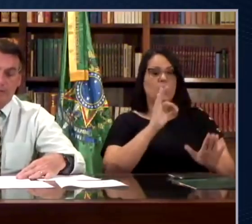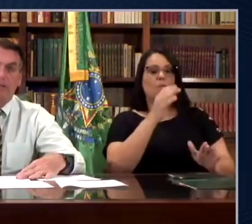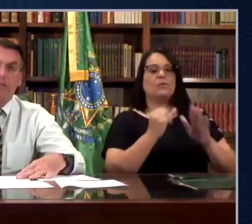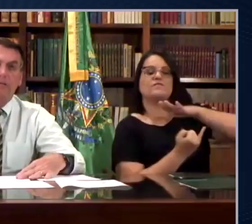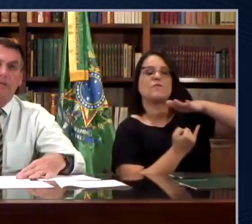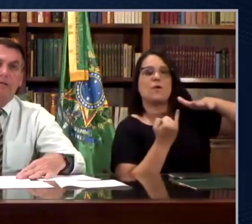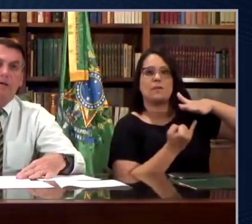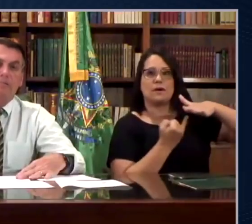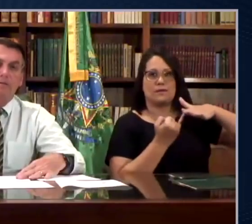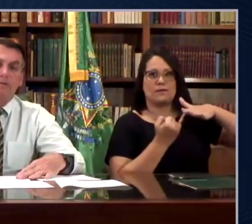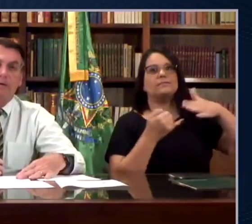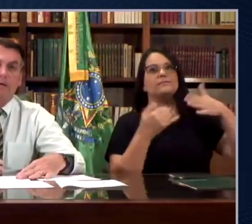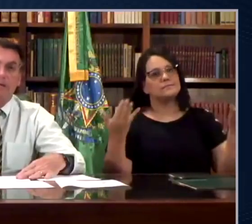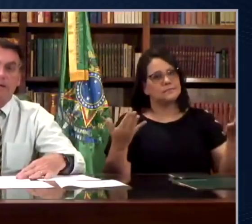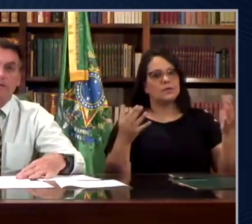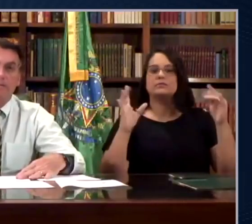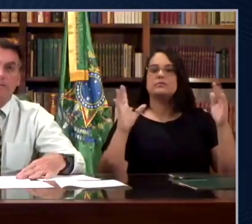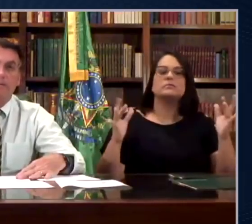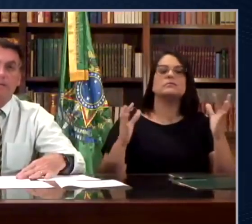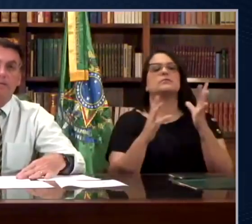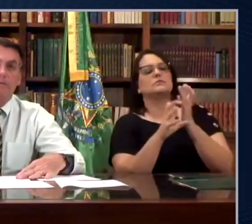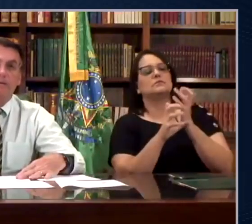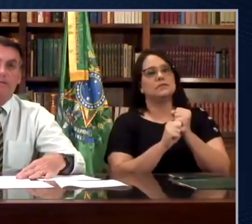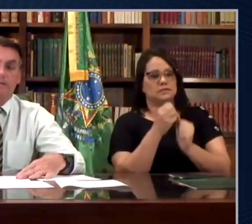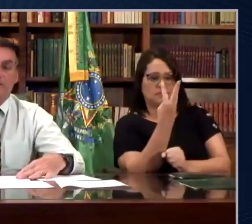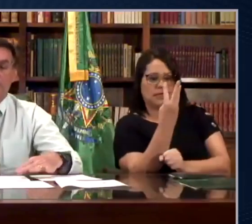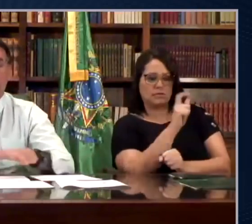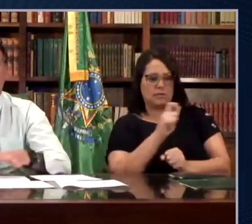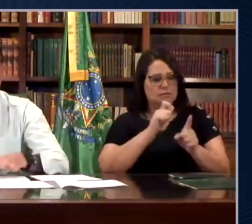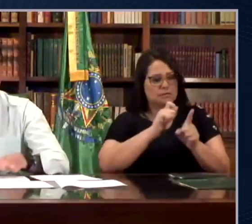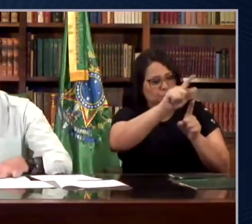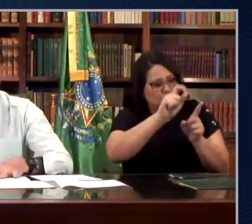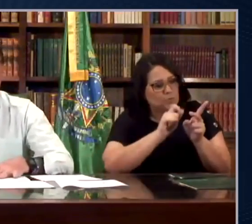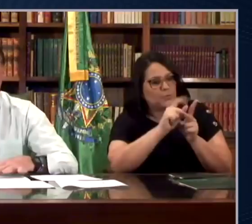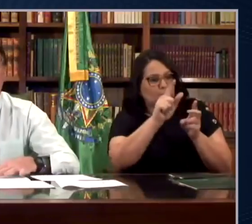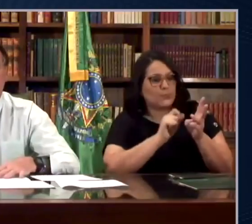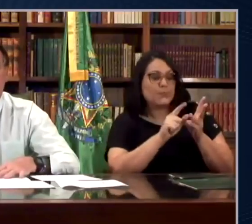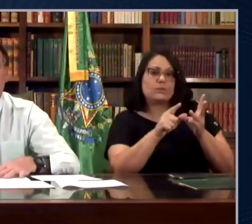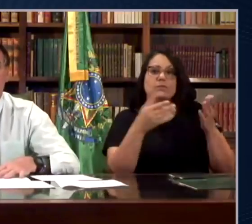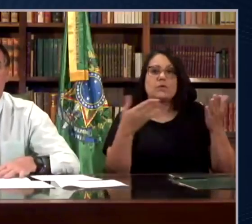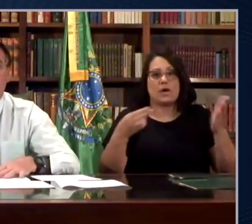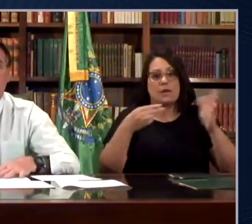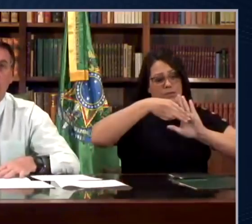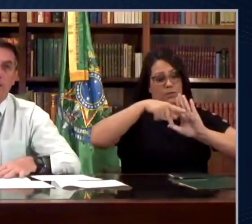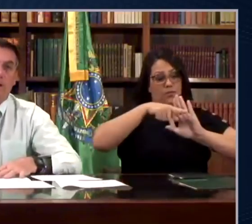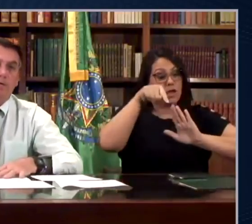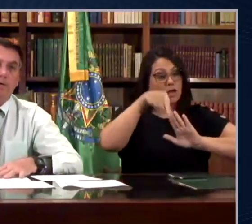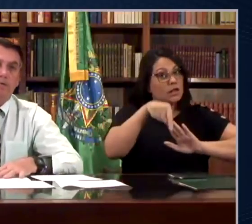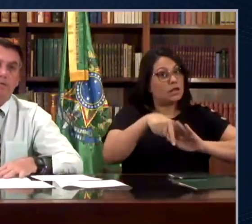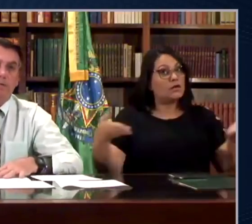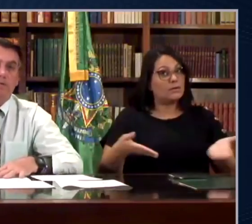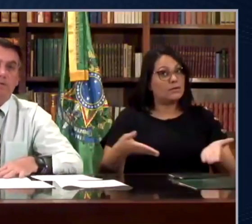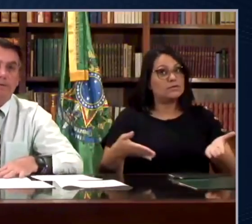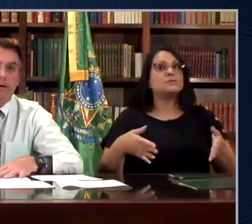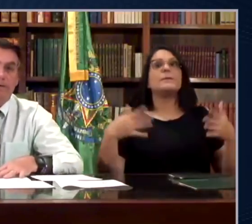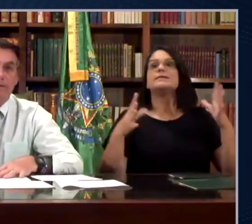essa despesa aqui, a previsão é gastá-la também em 3 meses. Então, essas medidas foram de hoje, Augusto. Agora, a